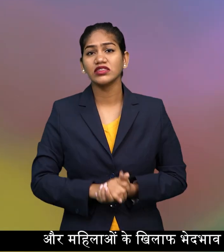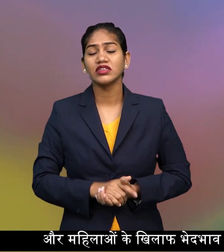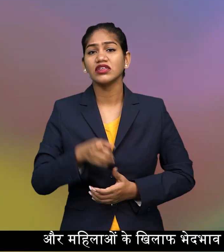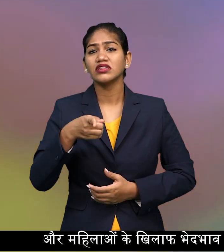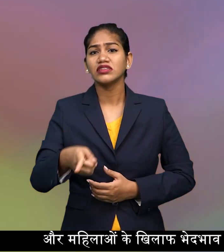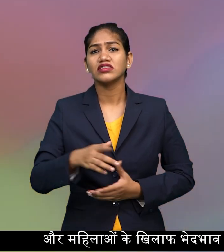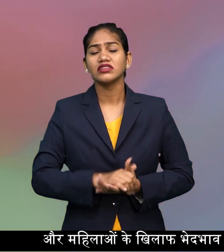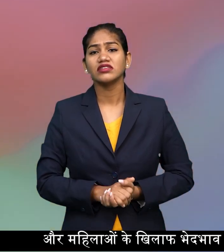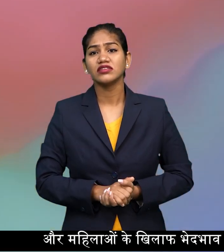हैं।